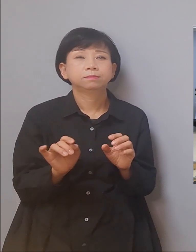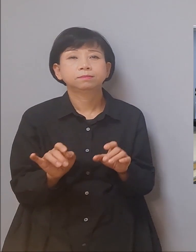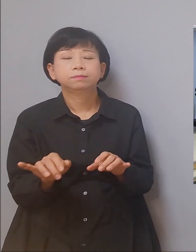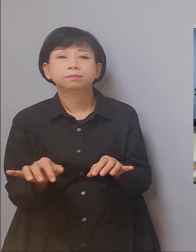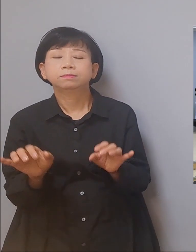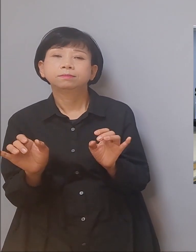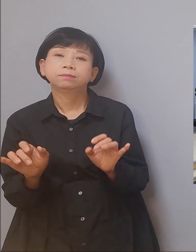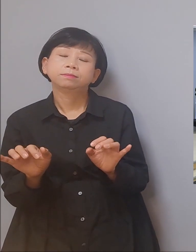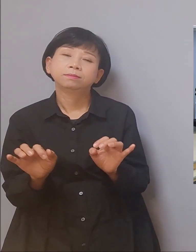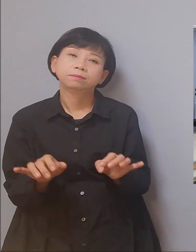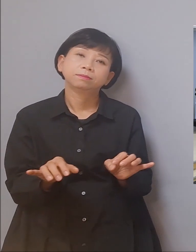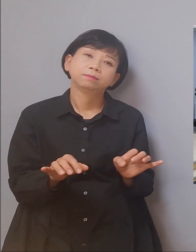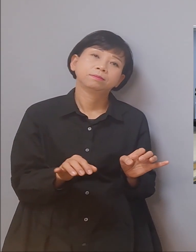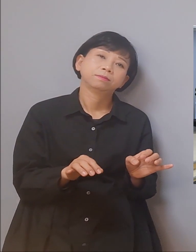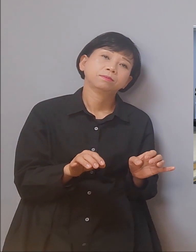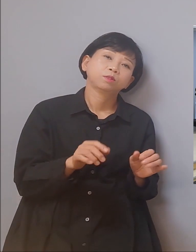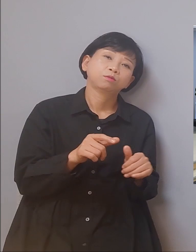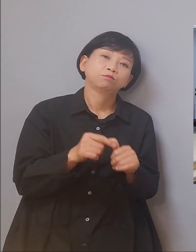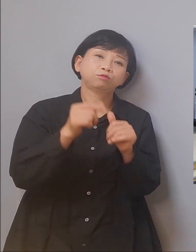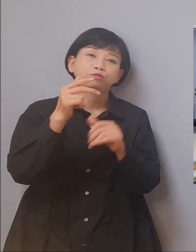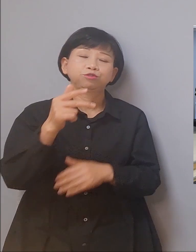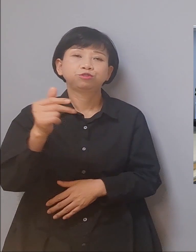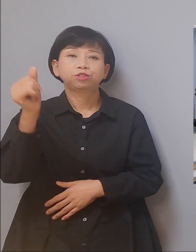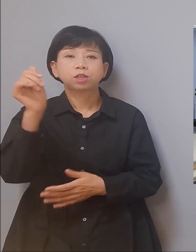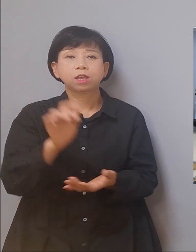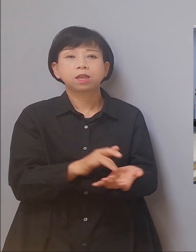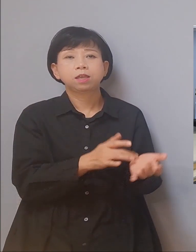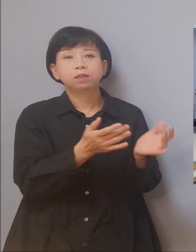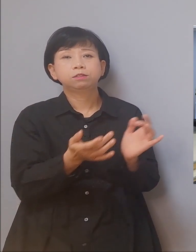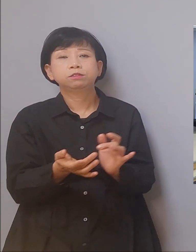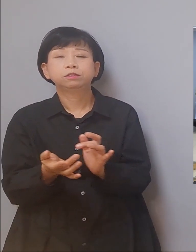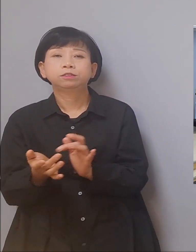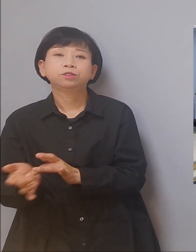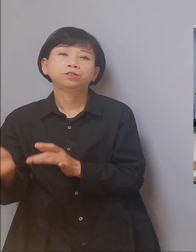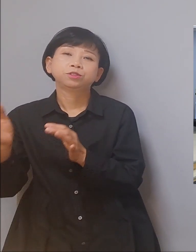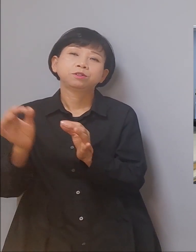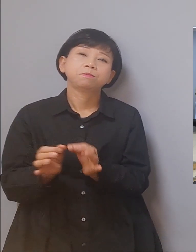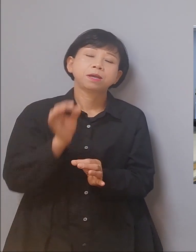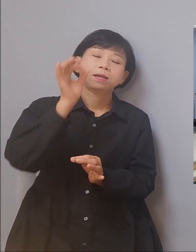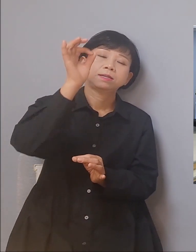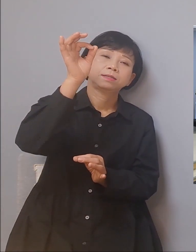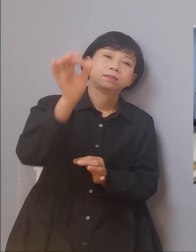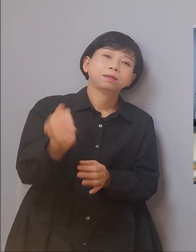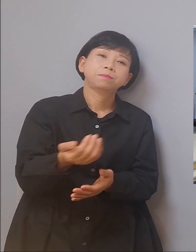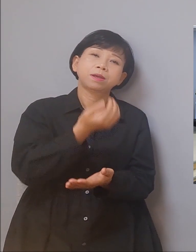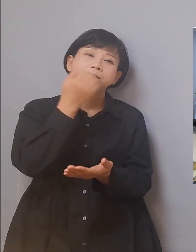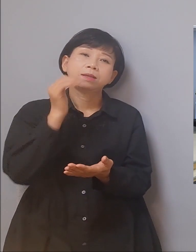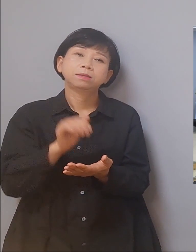만세와